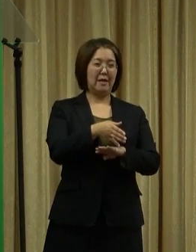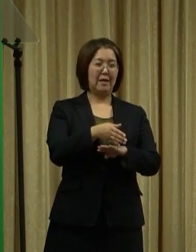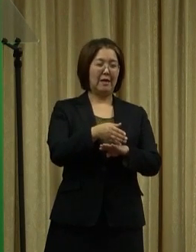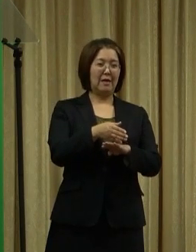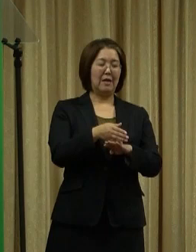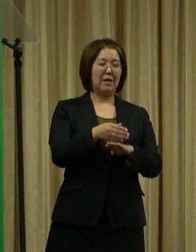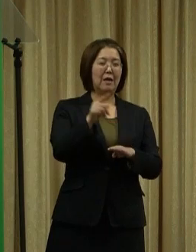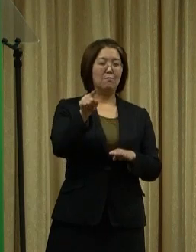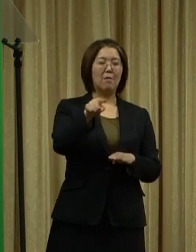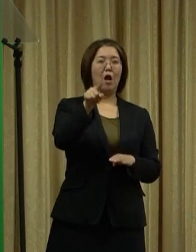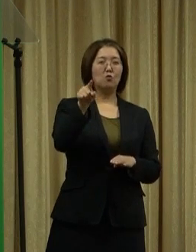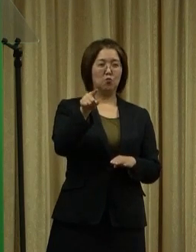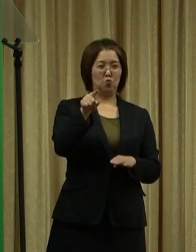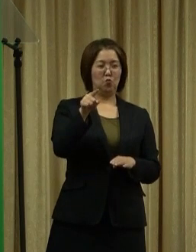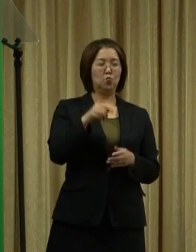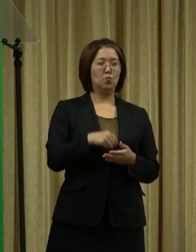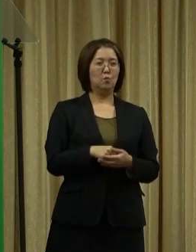丸、